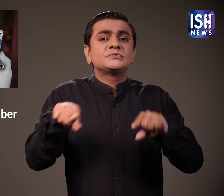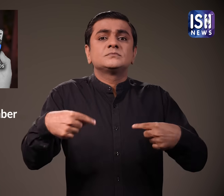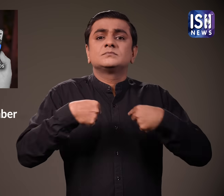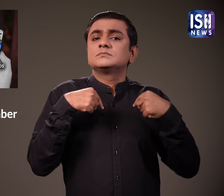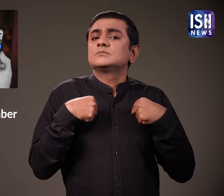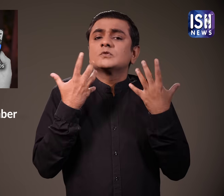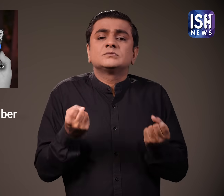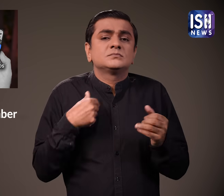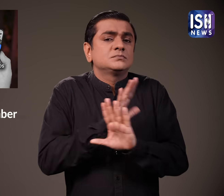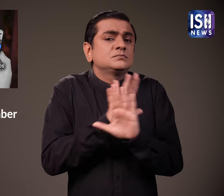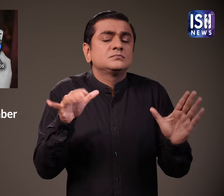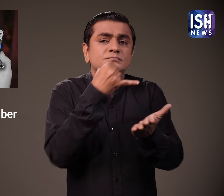इन्हें डिलीट किया जा रहा है